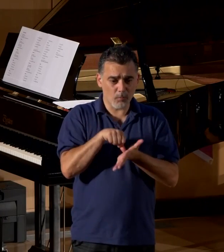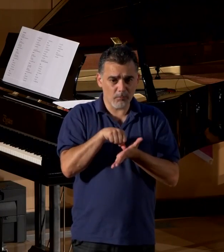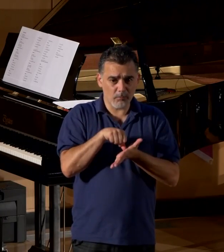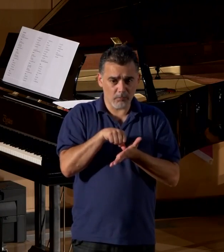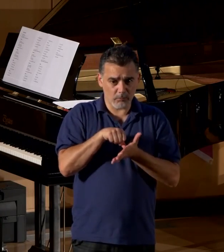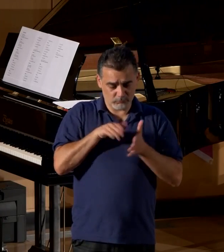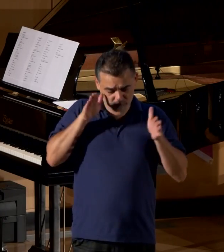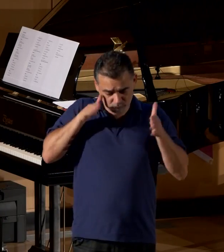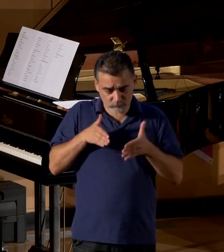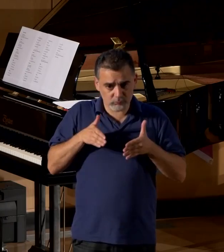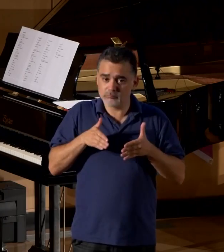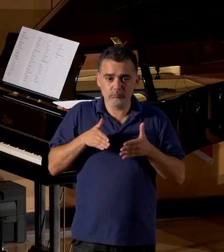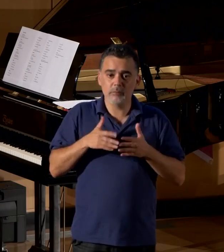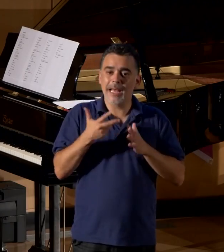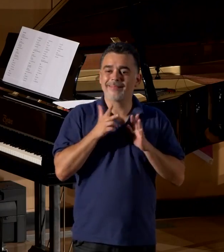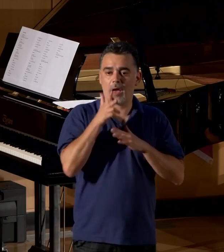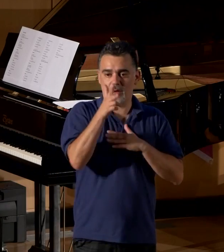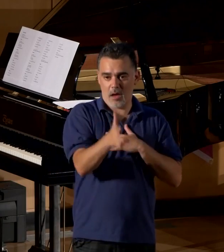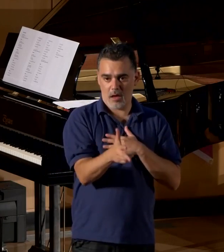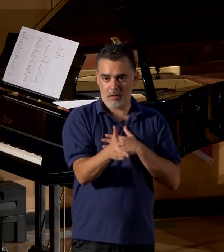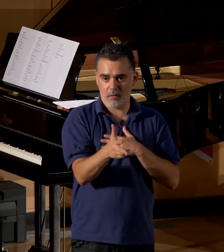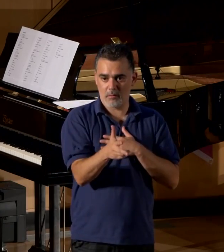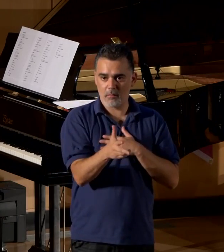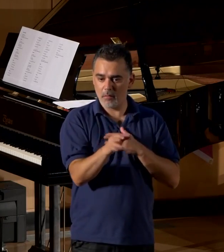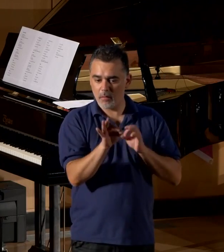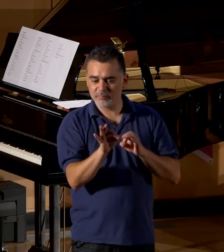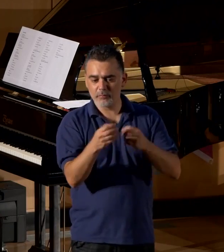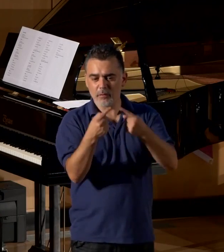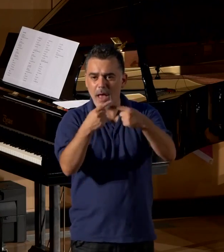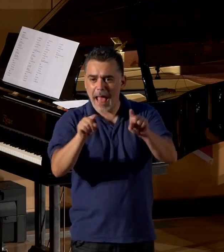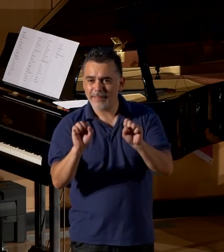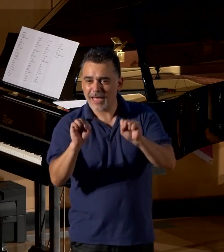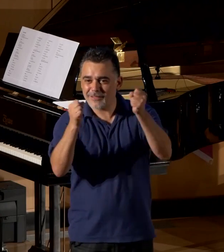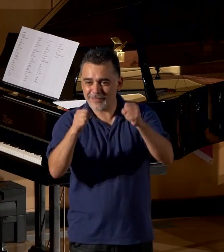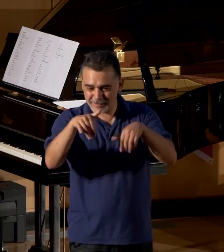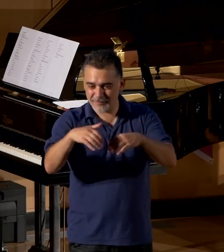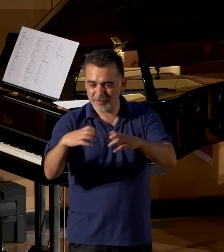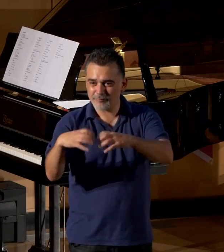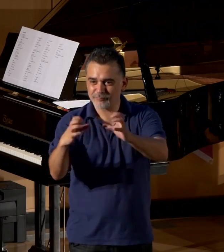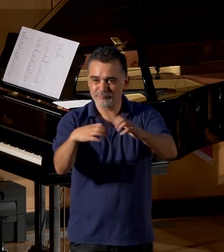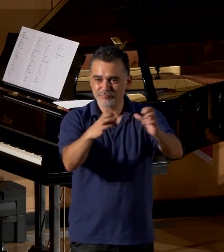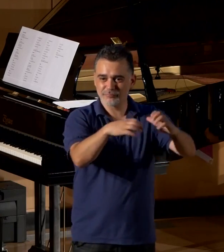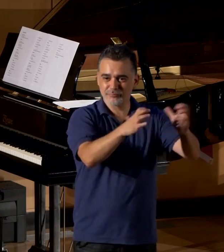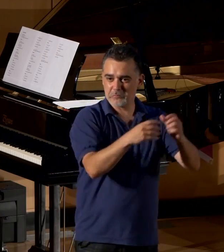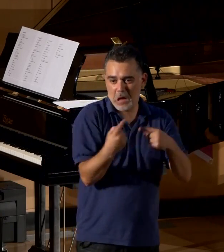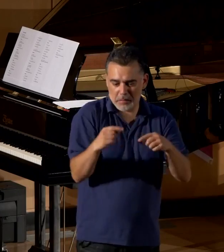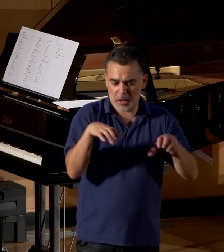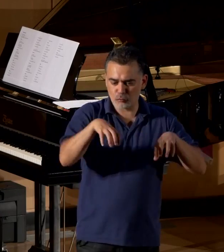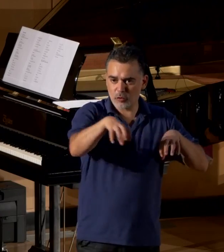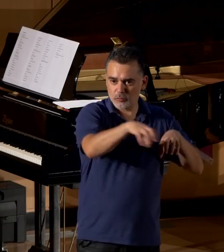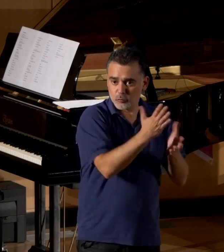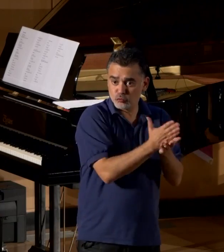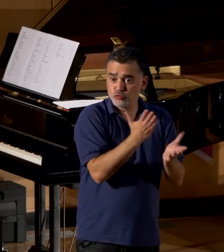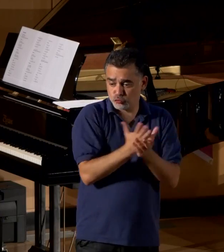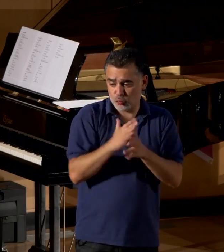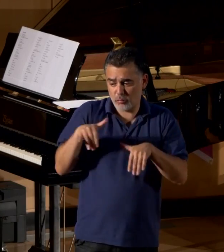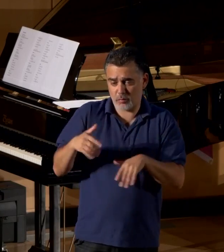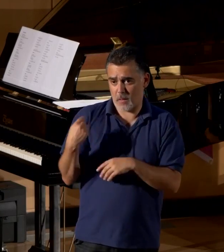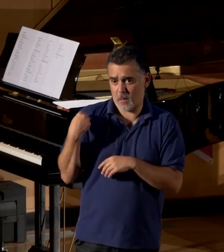sondern die ist auf 3 Jahre ausgerichtet. Und wenn andere Initiativen entstehen in anderen Städten oder es sind ja durchaus welche